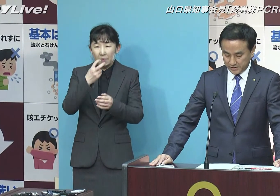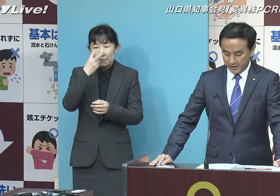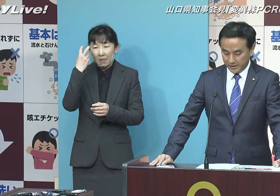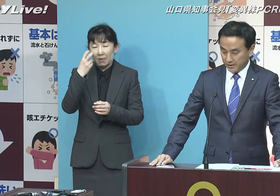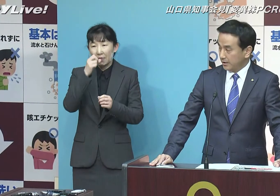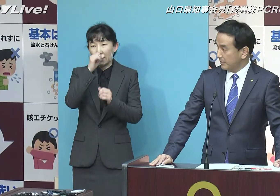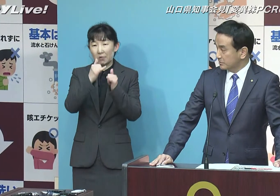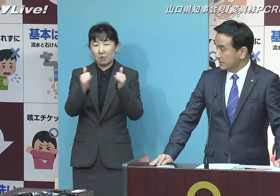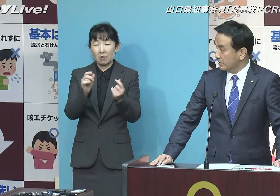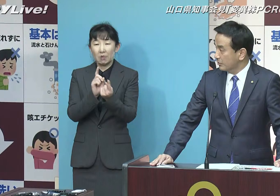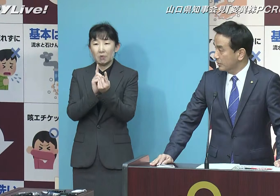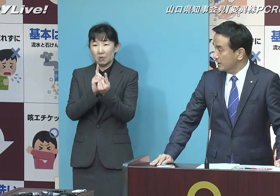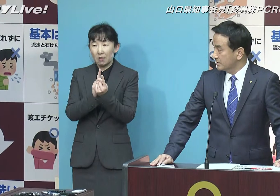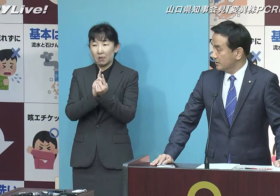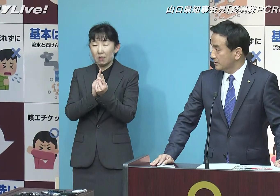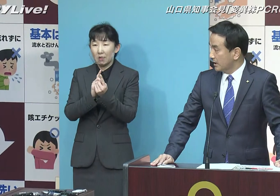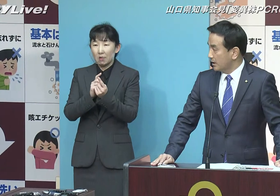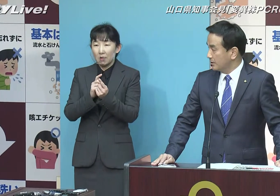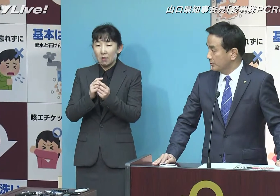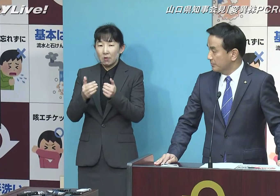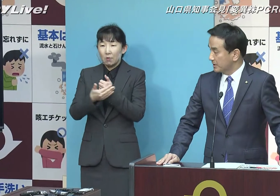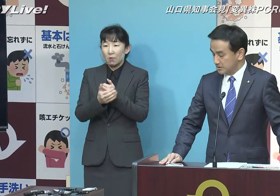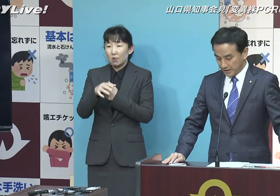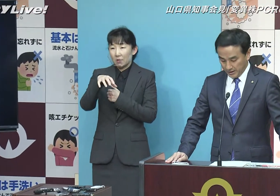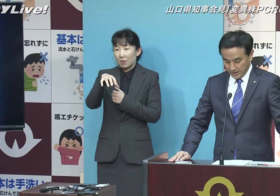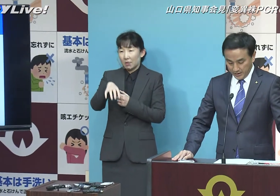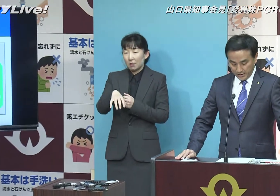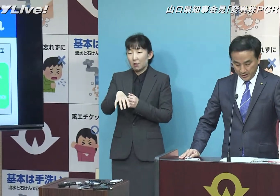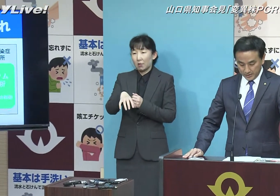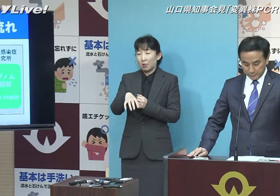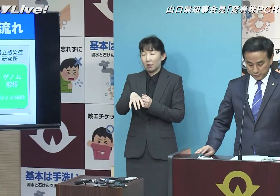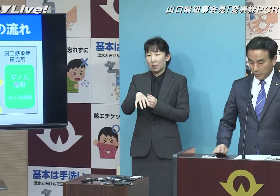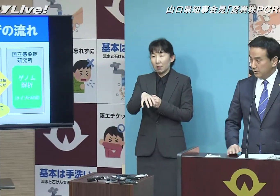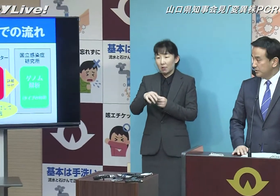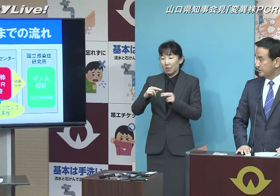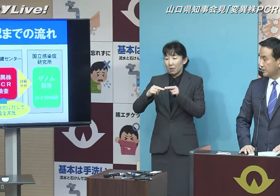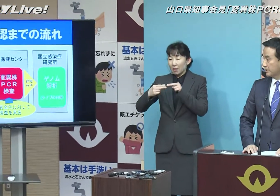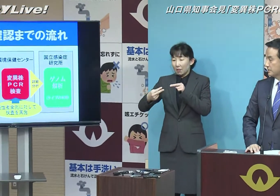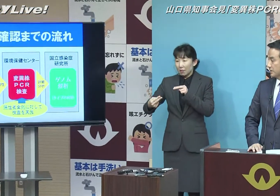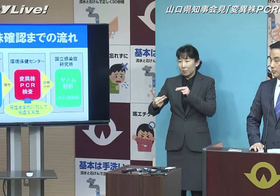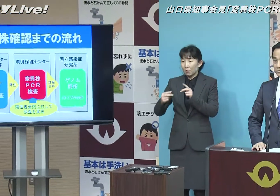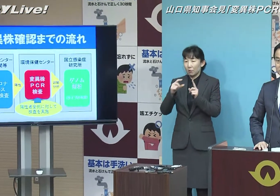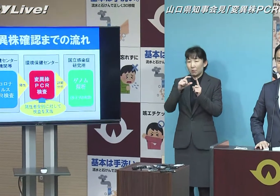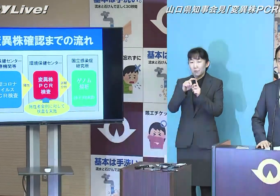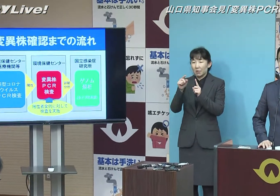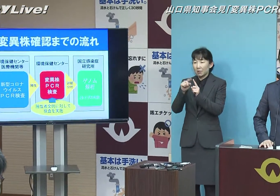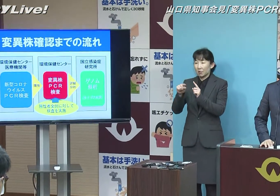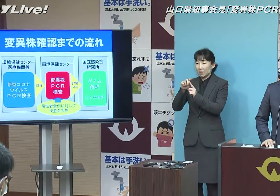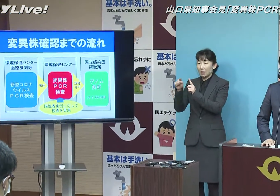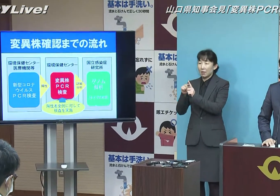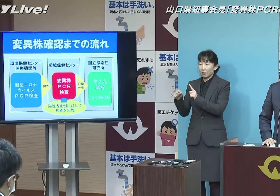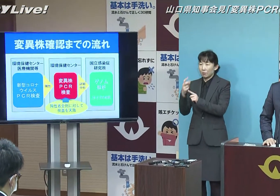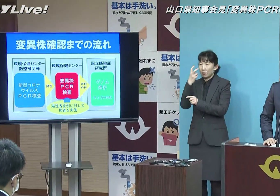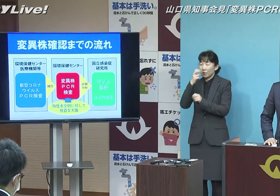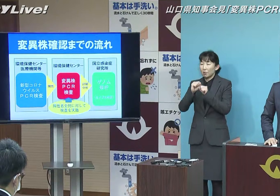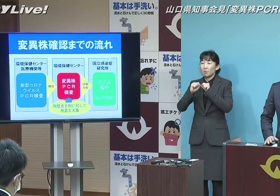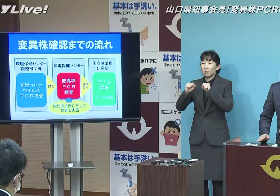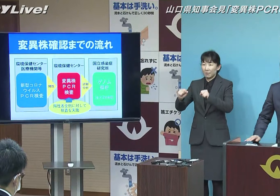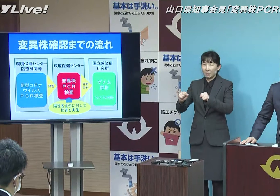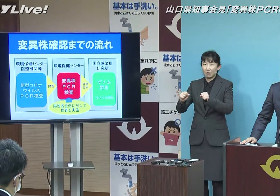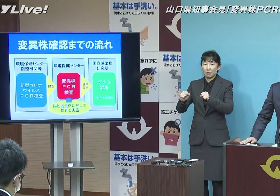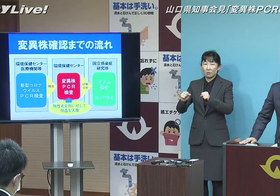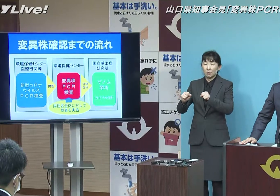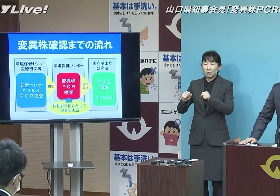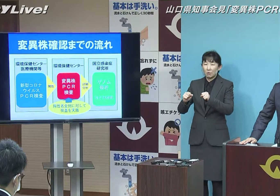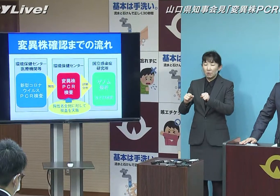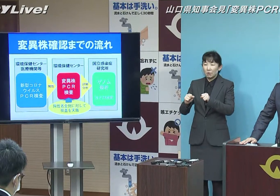しまして、まず環境保健センターにおきまして変異株の PCR 検査を実施をいたします。で